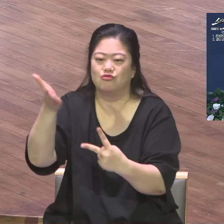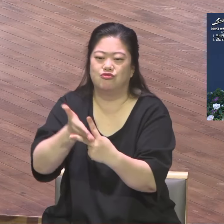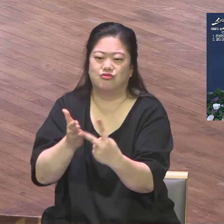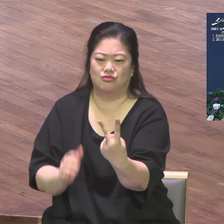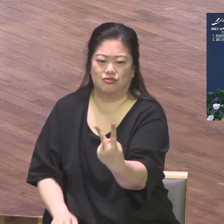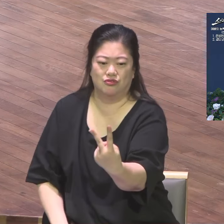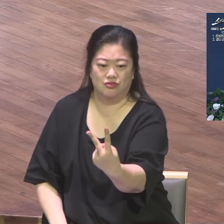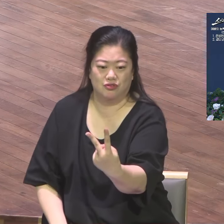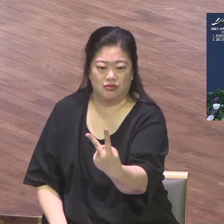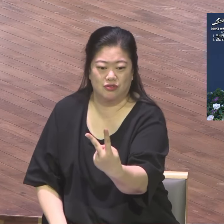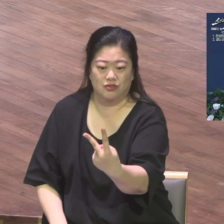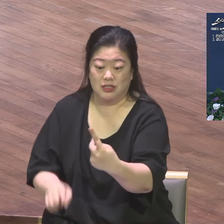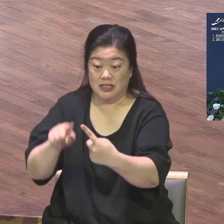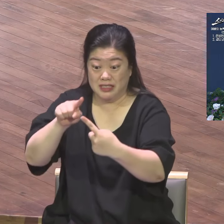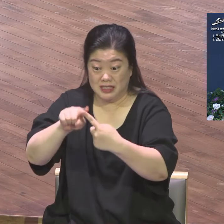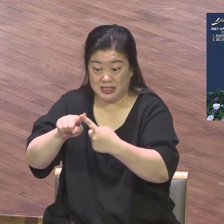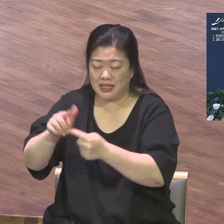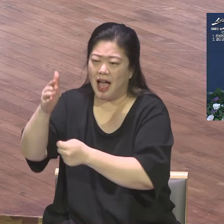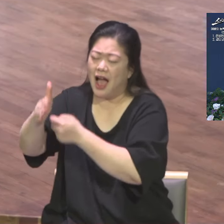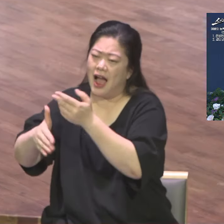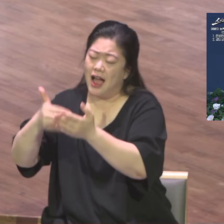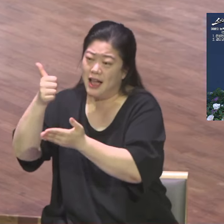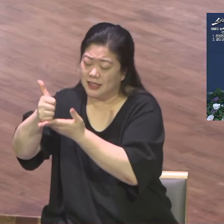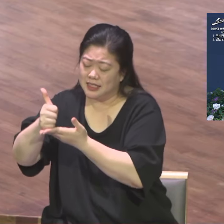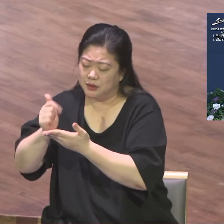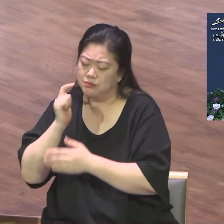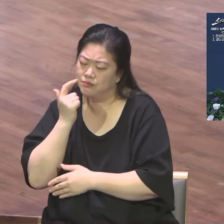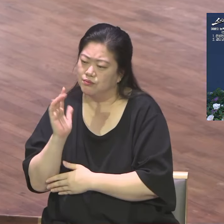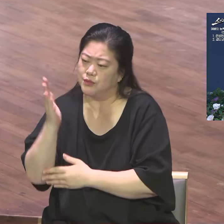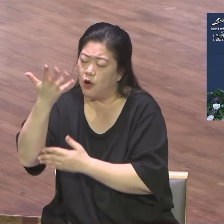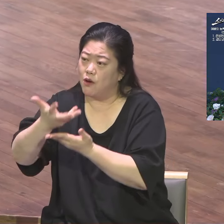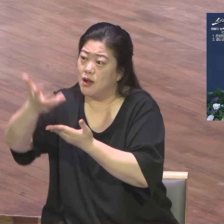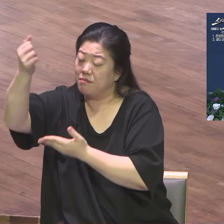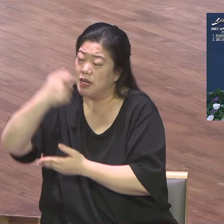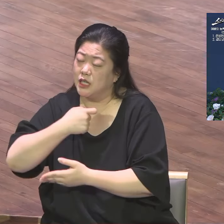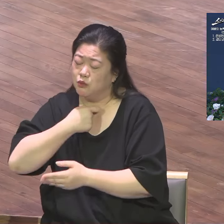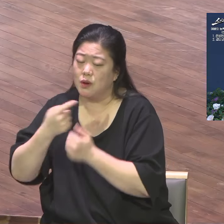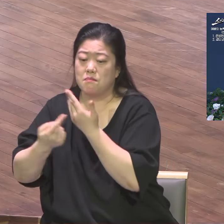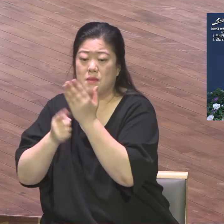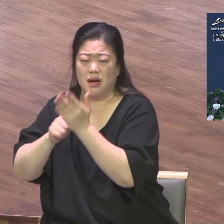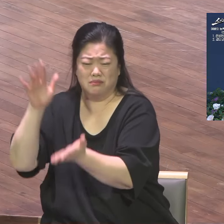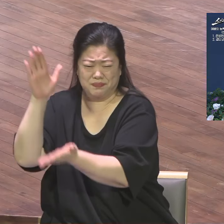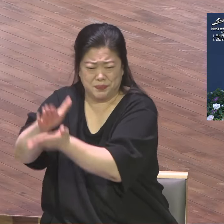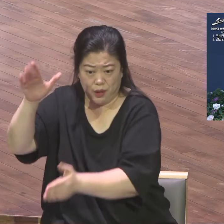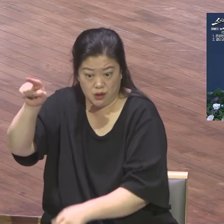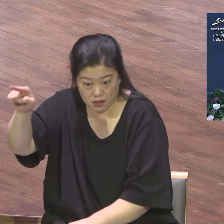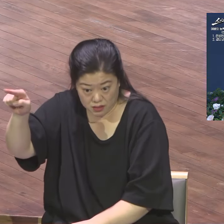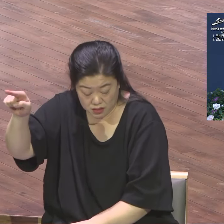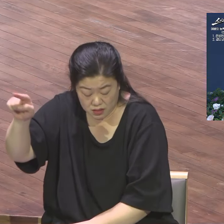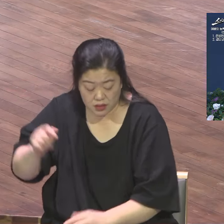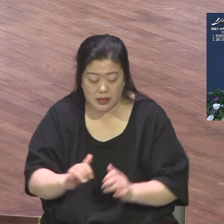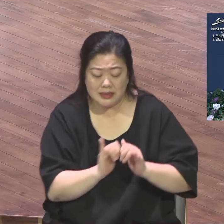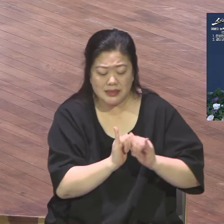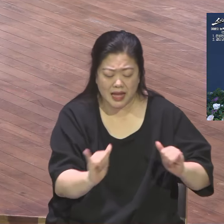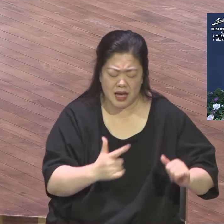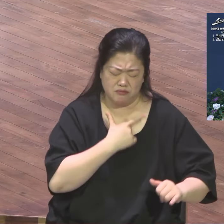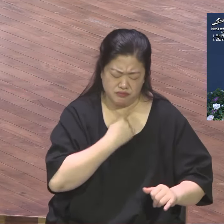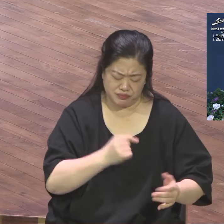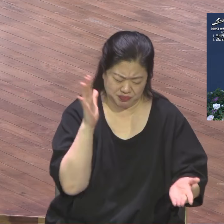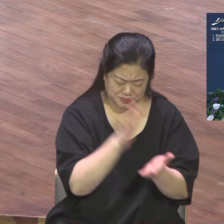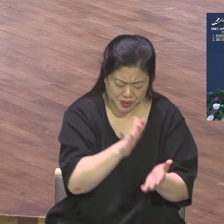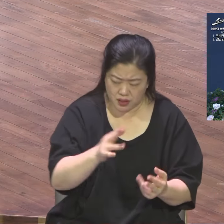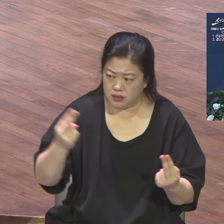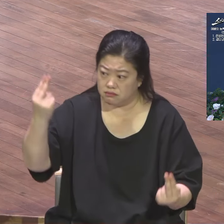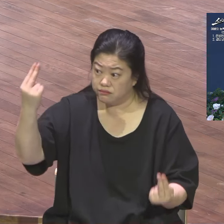그런데 이 두 가지는 서로 대립될 필요가 없다. 두 가지 모두 예배를 통해서 성취할 수